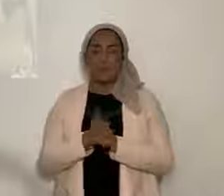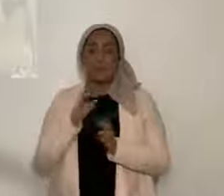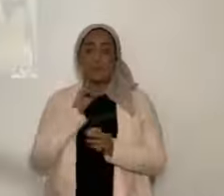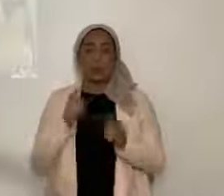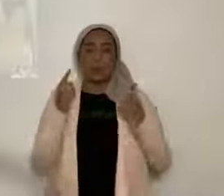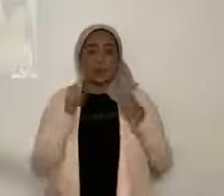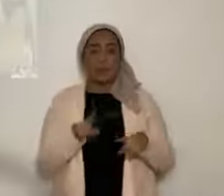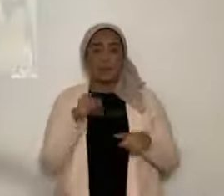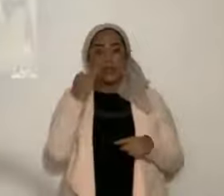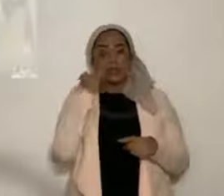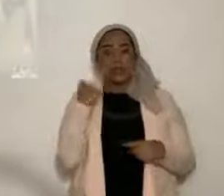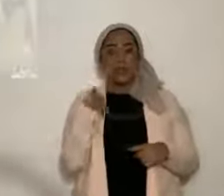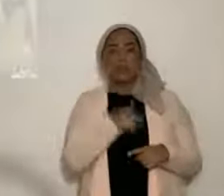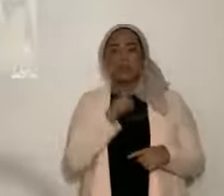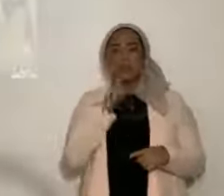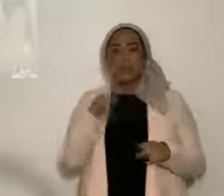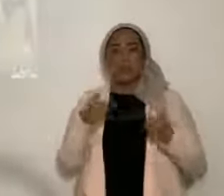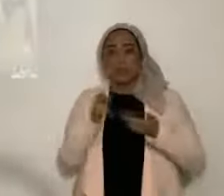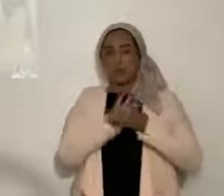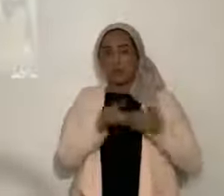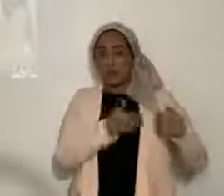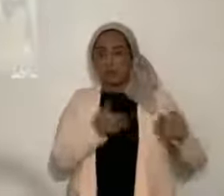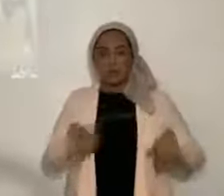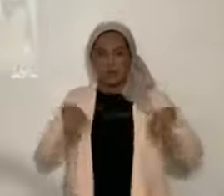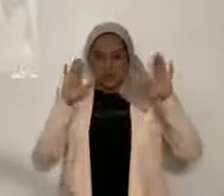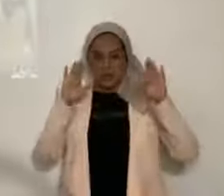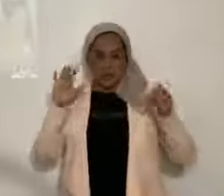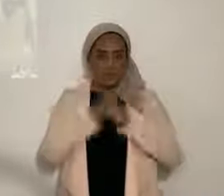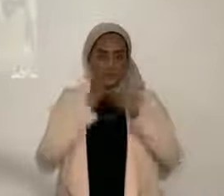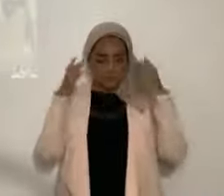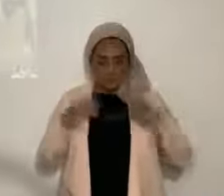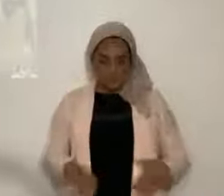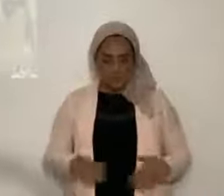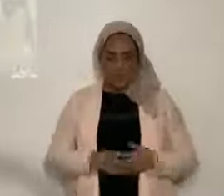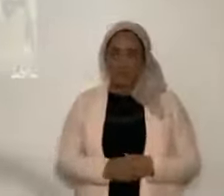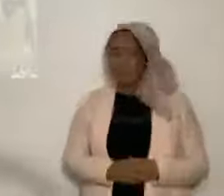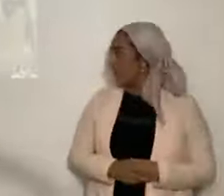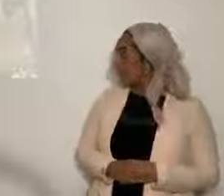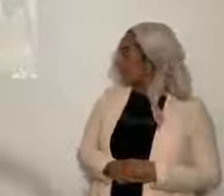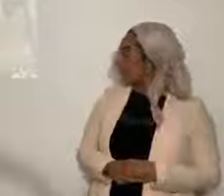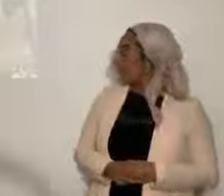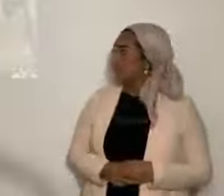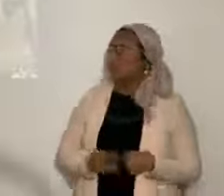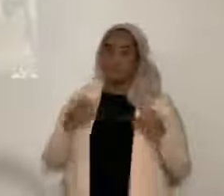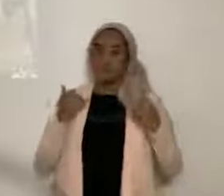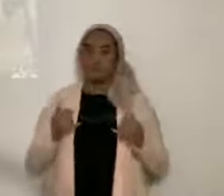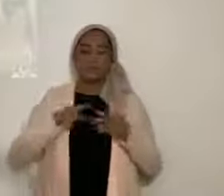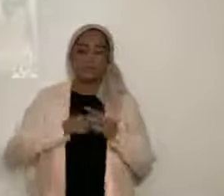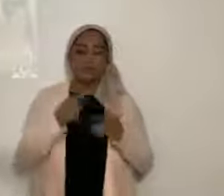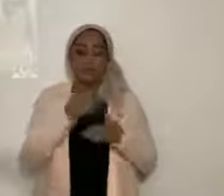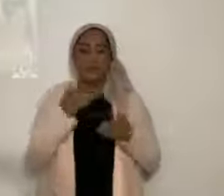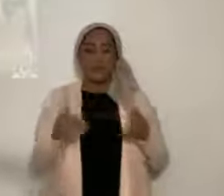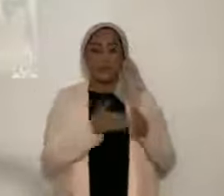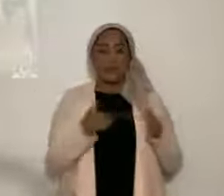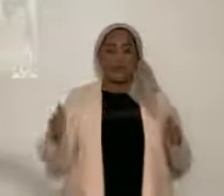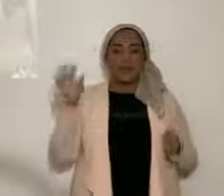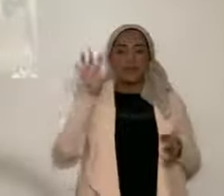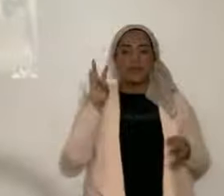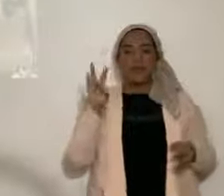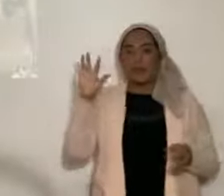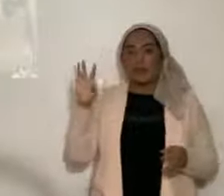si estamos consagrados desde la cabeza hasta los pies, en espíritu, en alma y en cuerpo. Entro de lleno a recta final